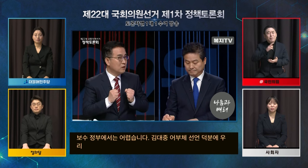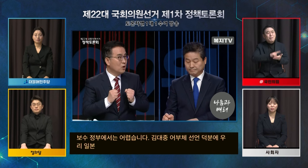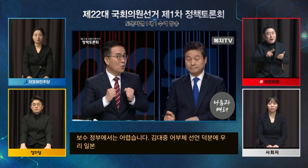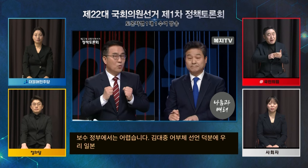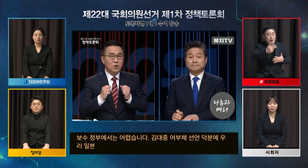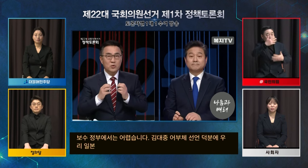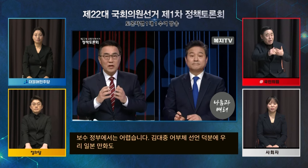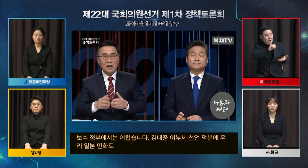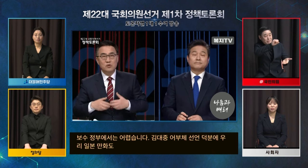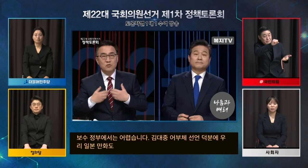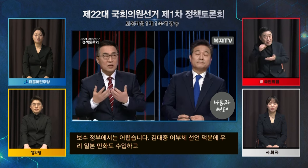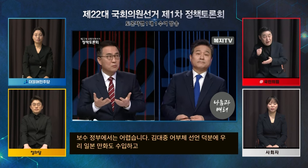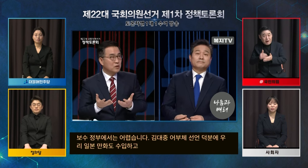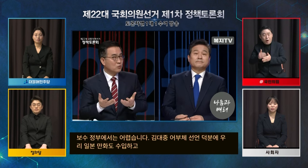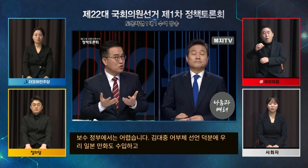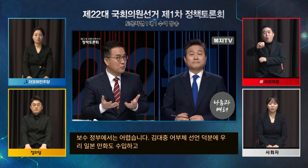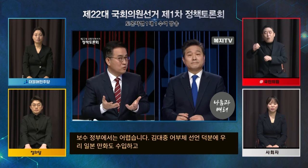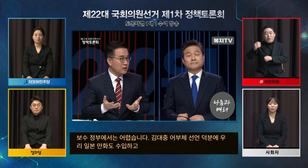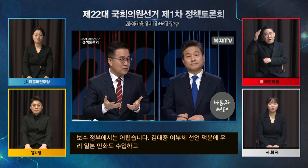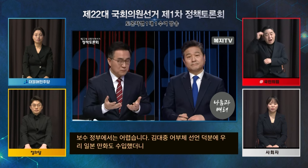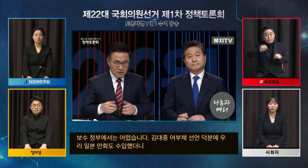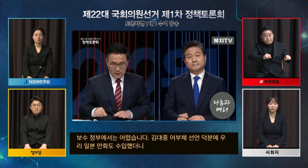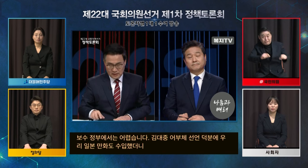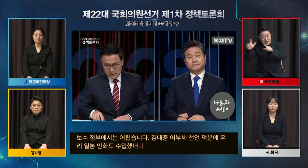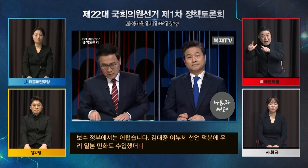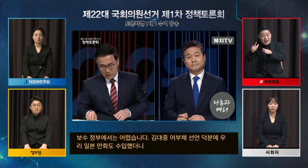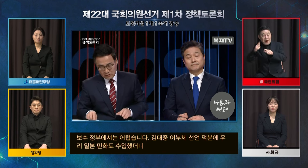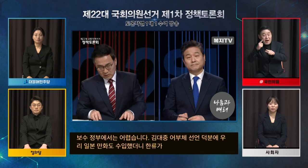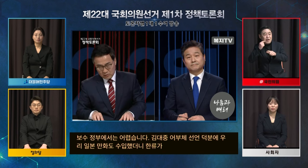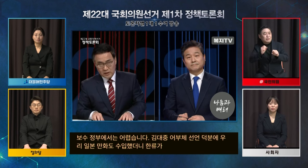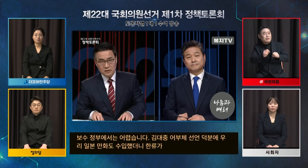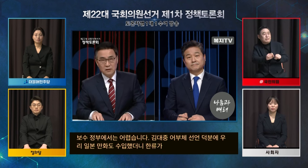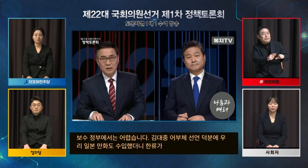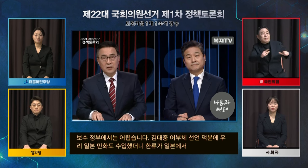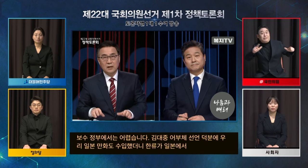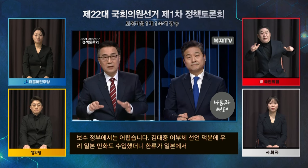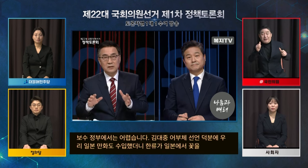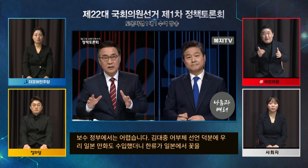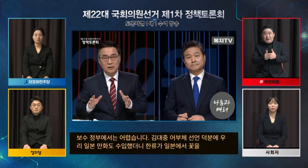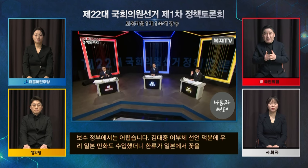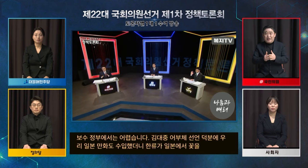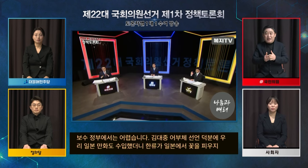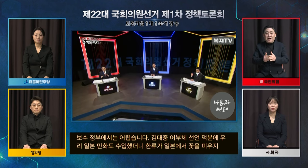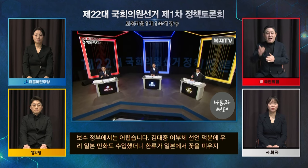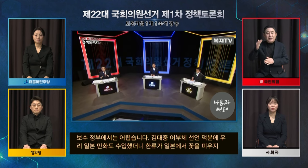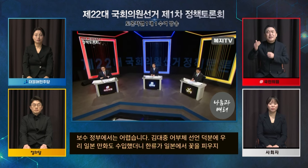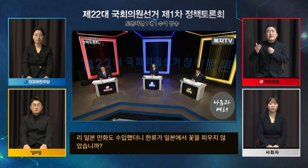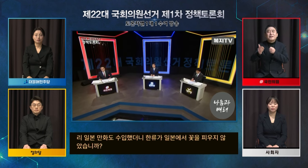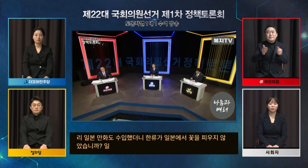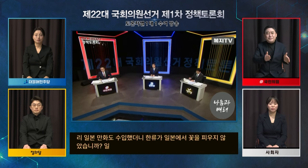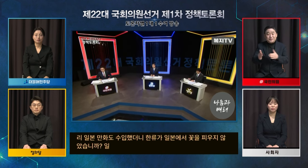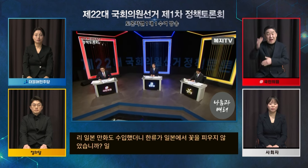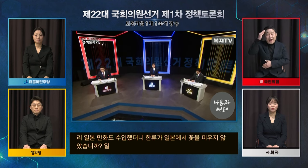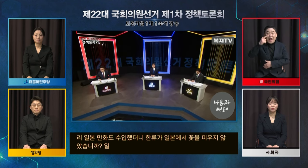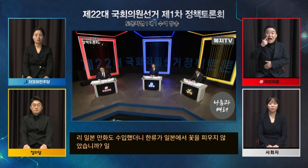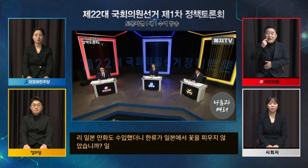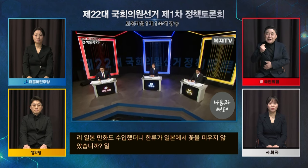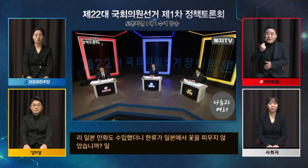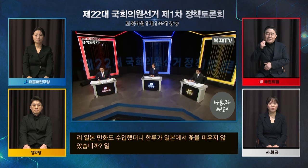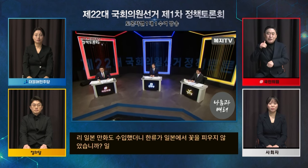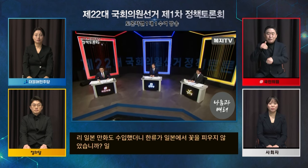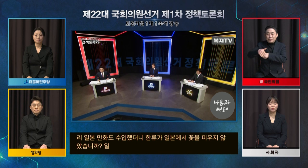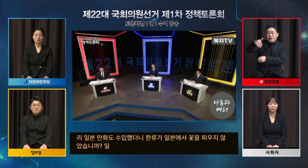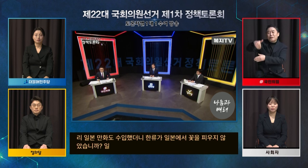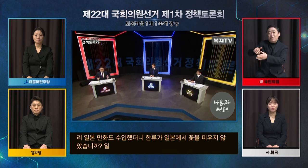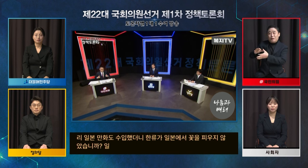수입했더니 오히려 우리 한류가 일본에서 꽃을 피우지 않았습니까. 그런 것들로 해서 한일 간에도 지금 일본은 일본도 민주주의